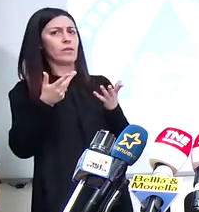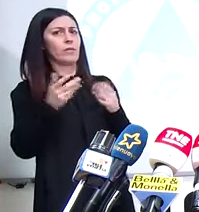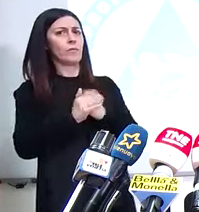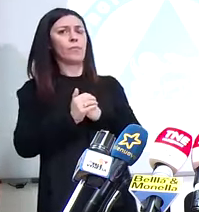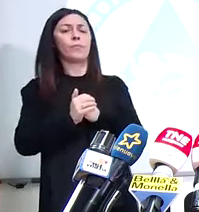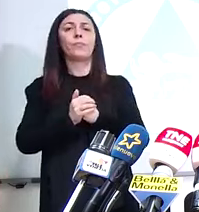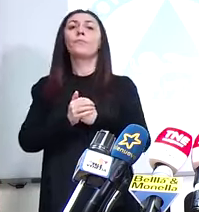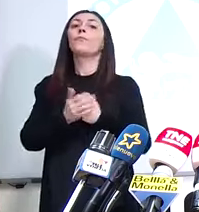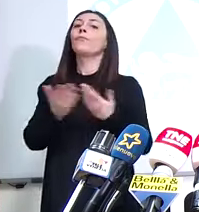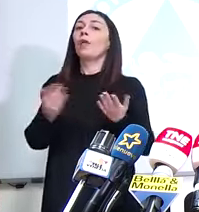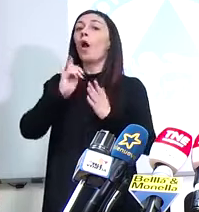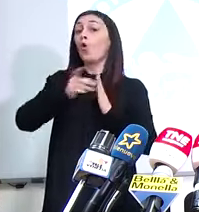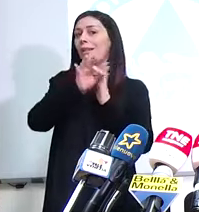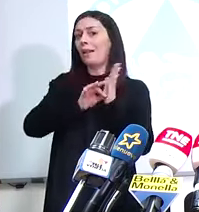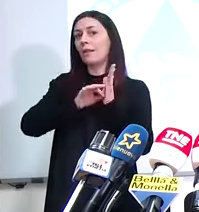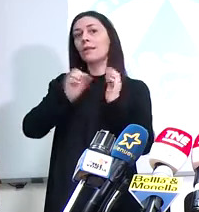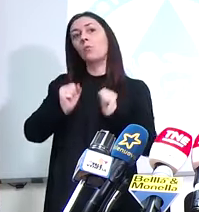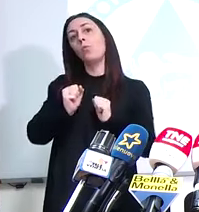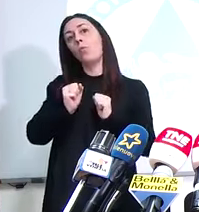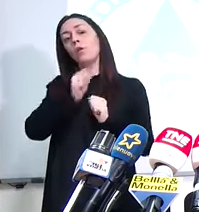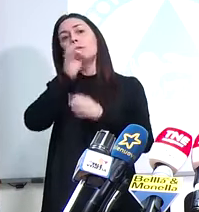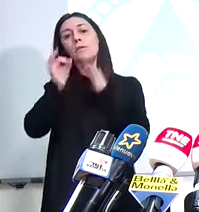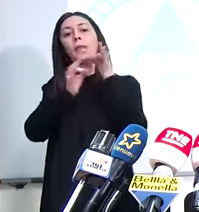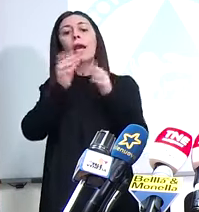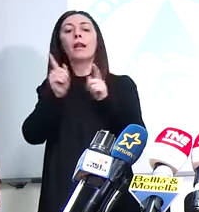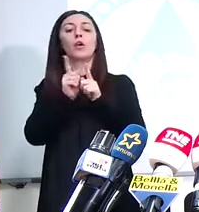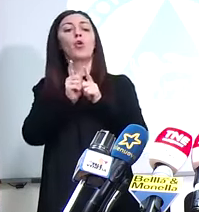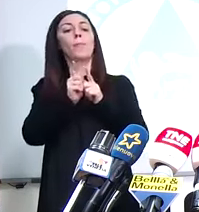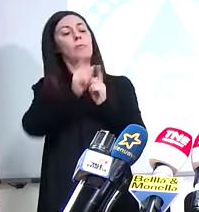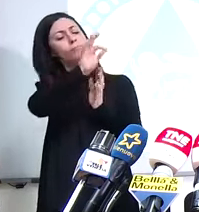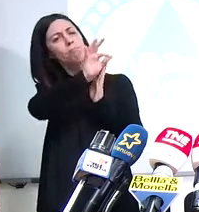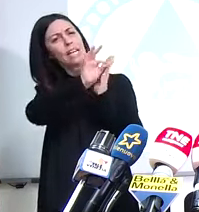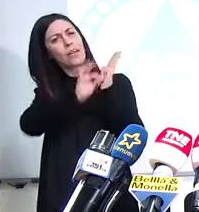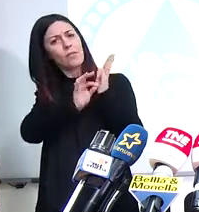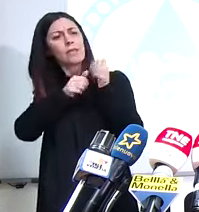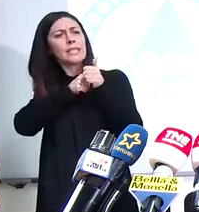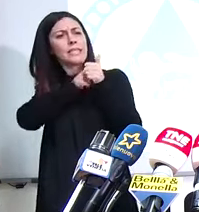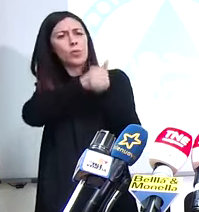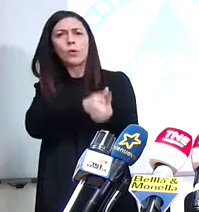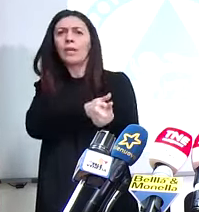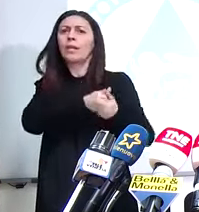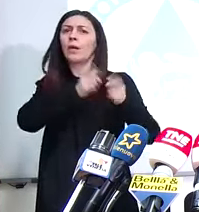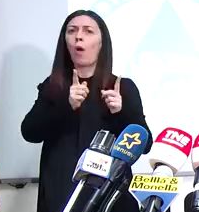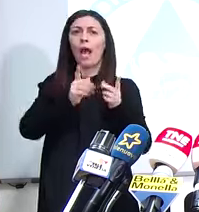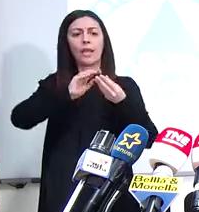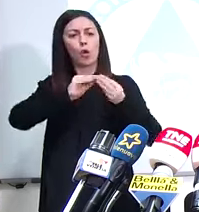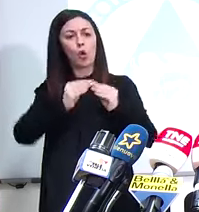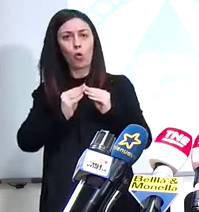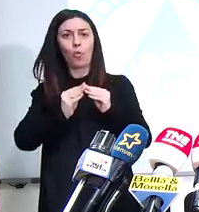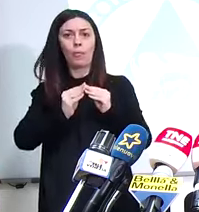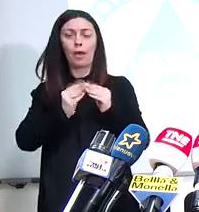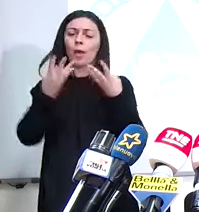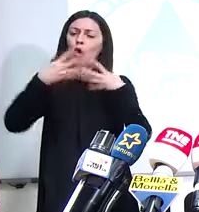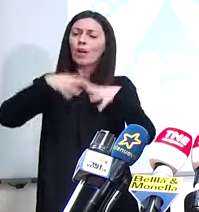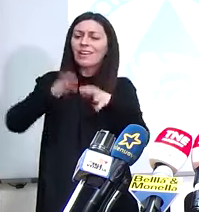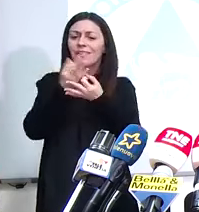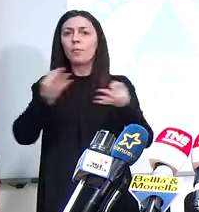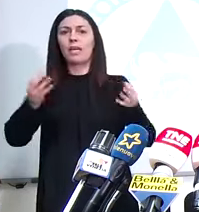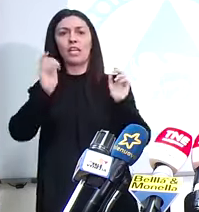porta in pancia le linee guida no chi fa cosa come cioè nel senso che da ora diciamo